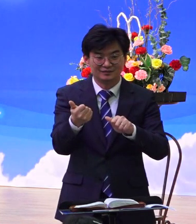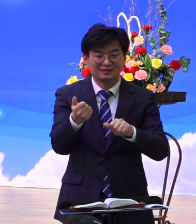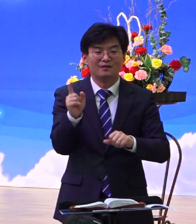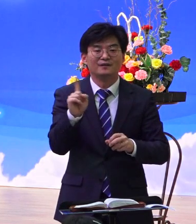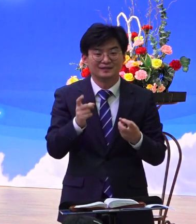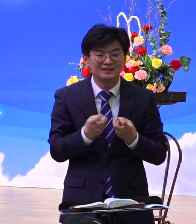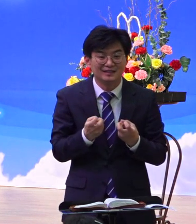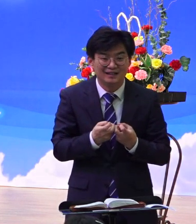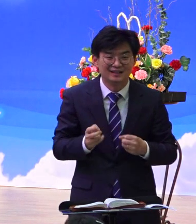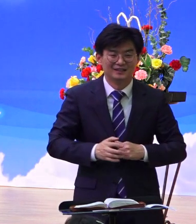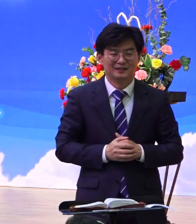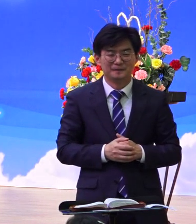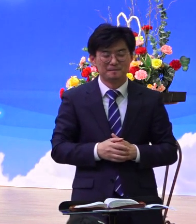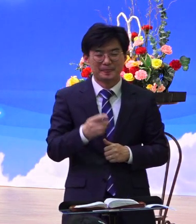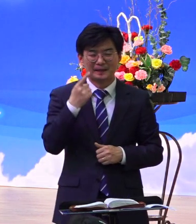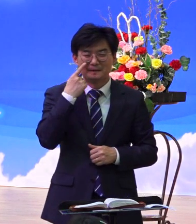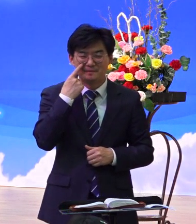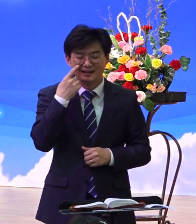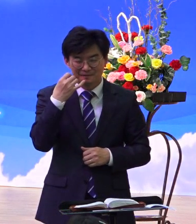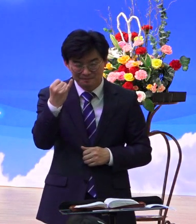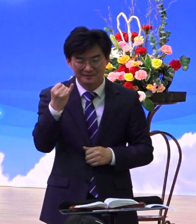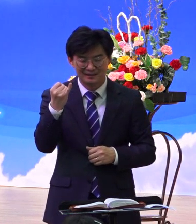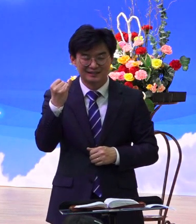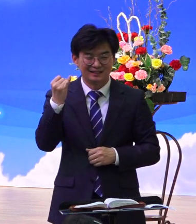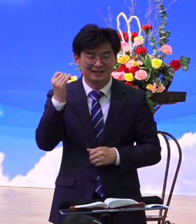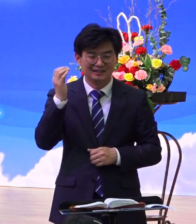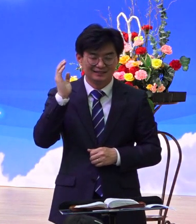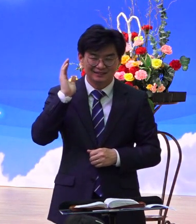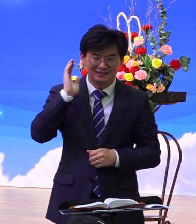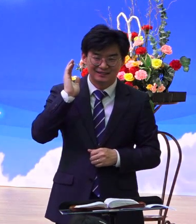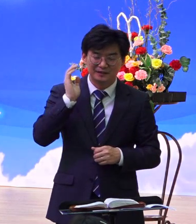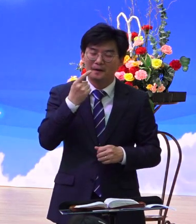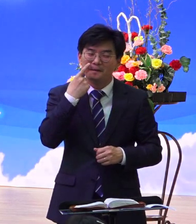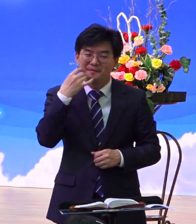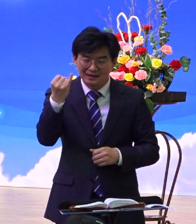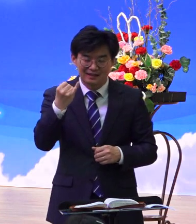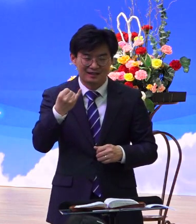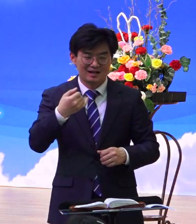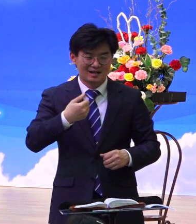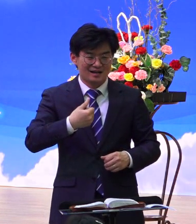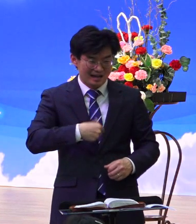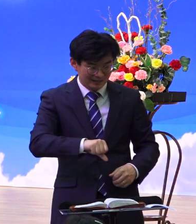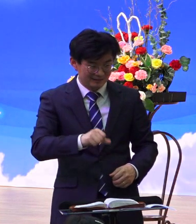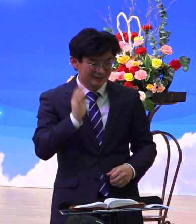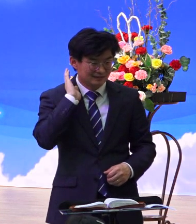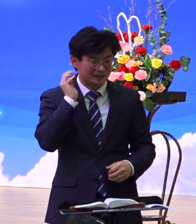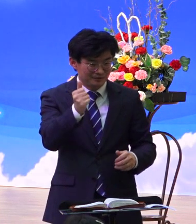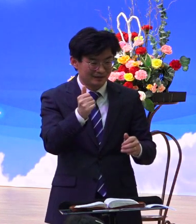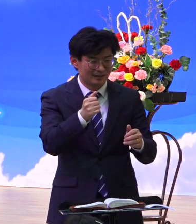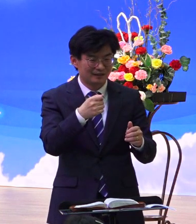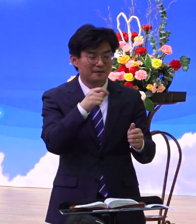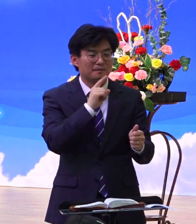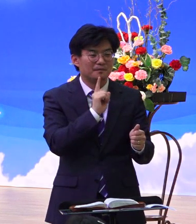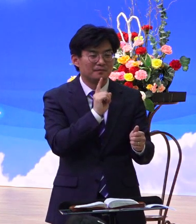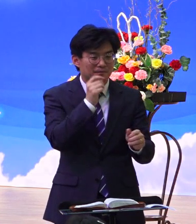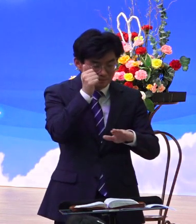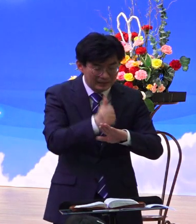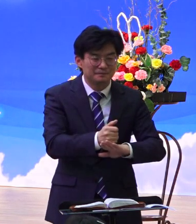전에 어머니가 링컨을 불러서 그의 손을 붙잡고 유언을 남겼습니다. 여러분이 잘 아시는